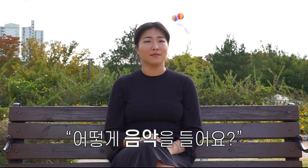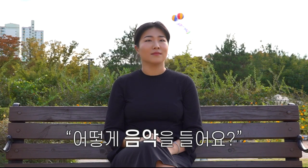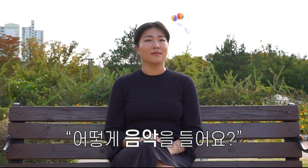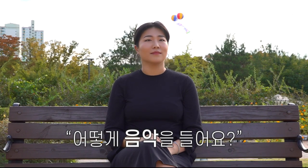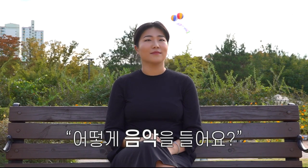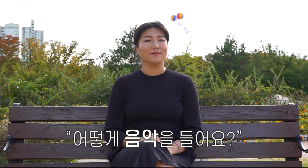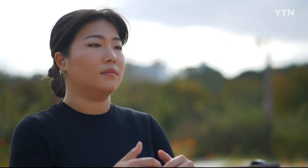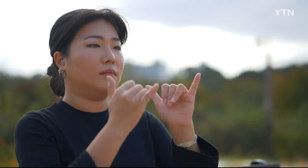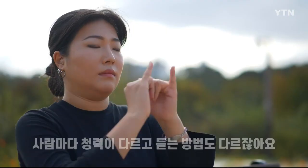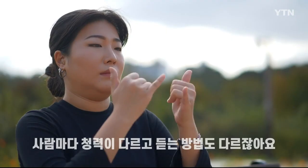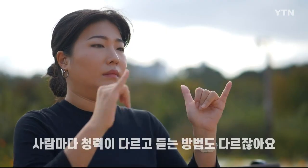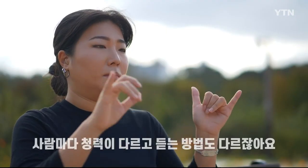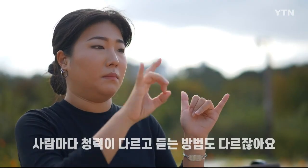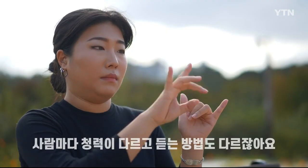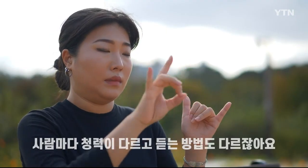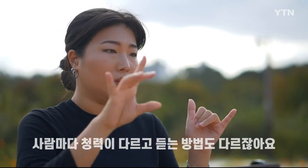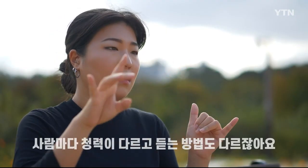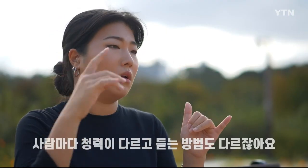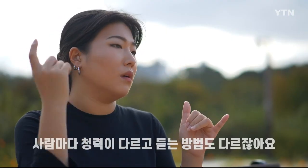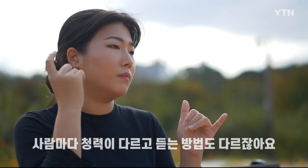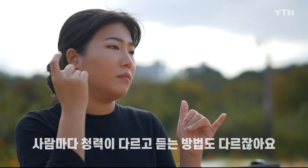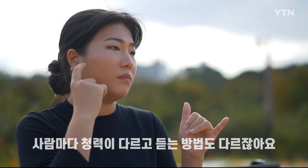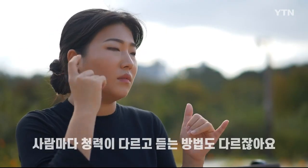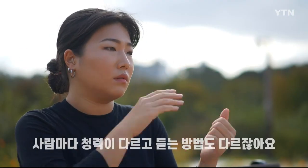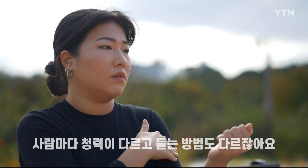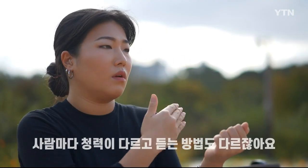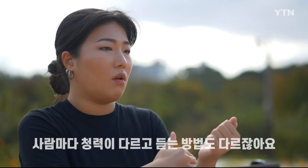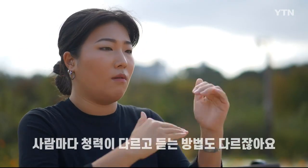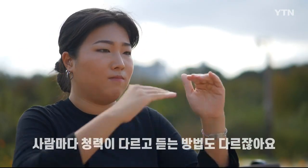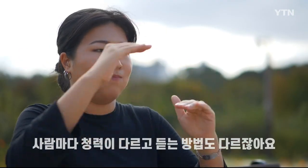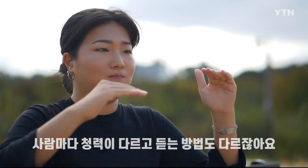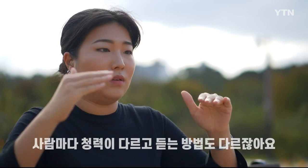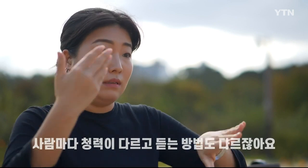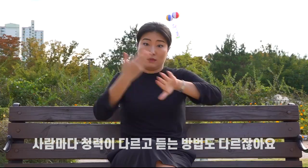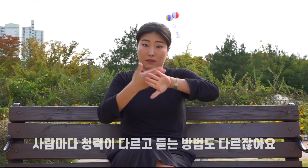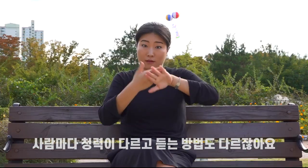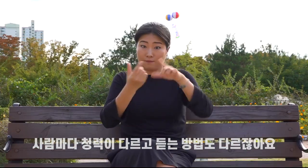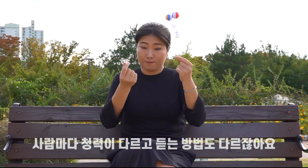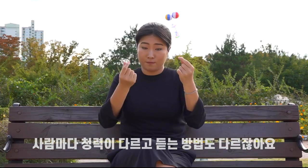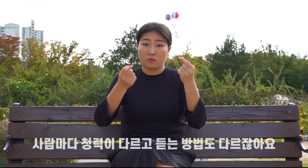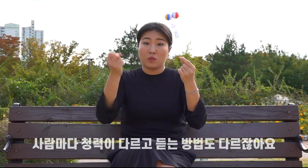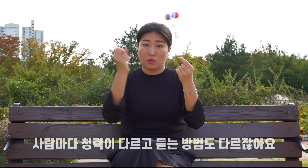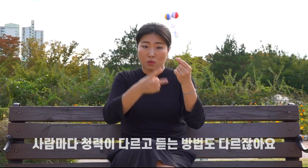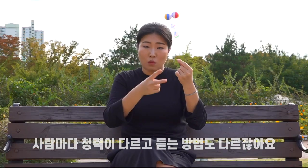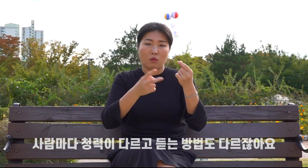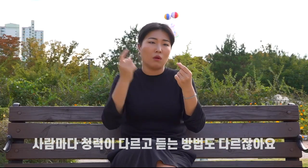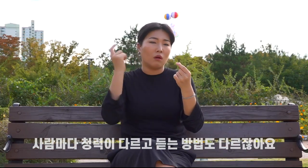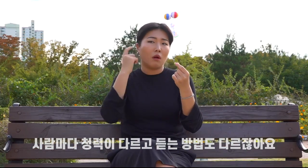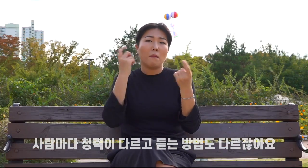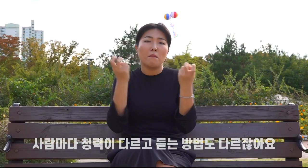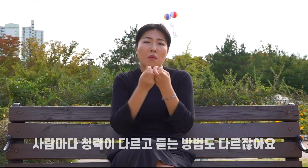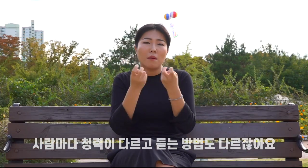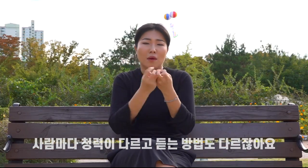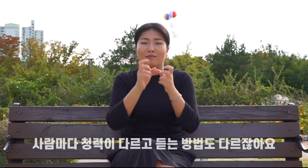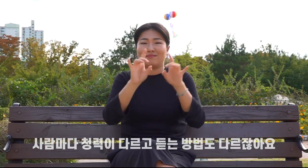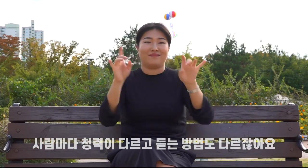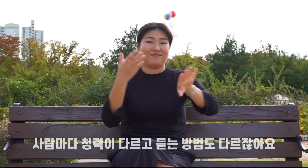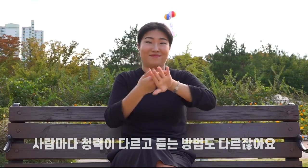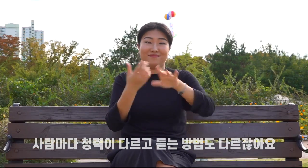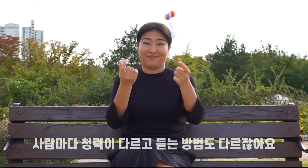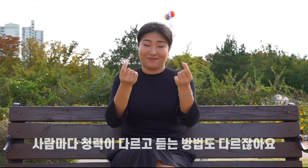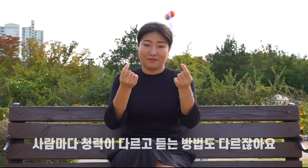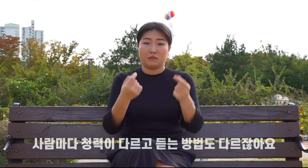말해줘요 너의 맘을 오늘은 넓게 더 내색하지 않아도 돼